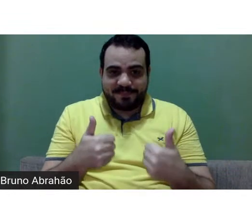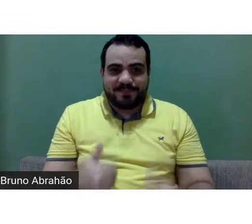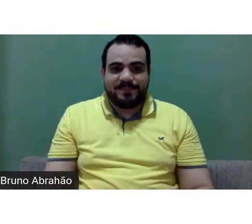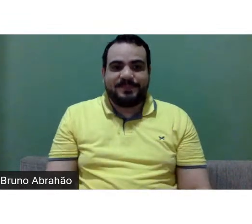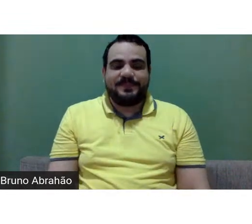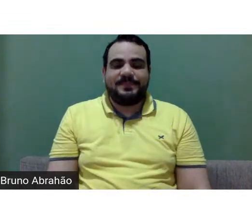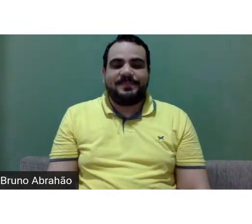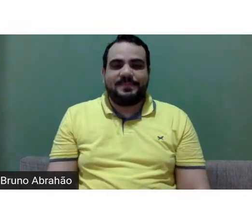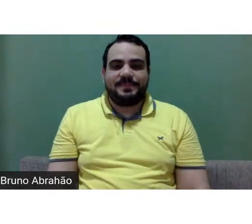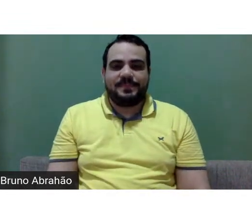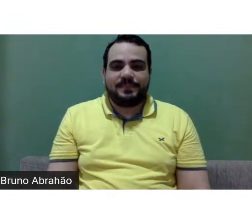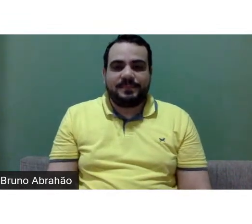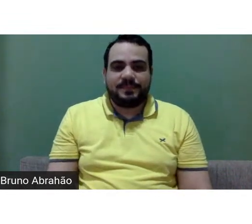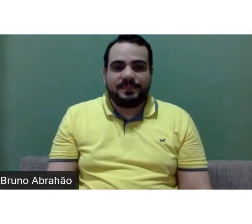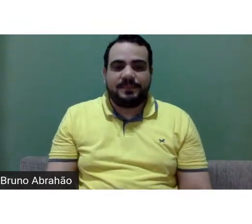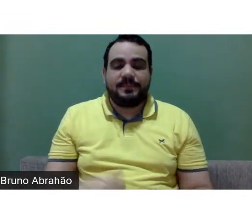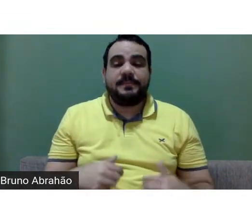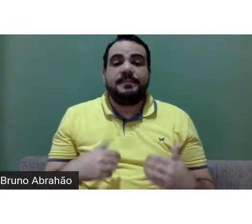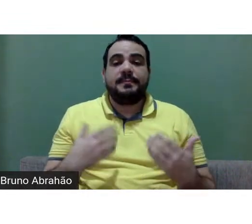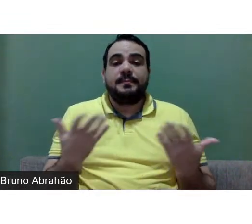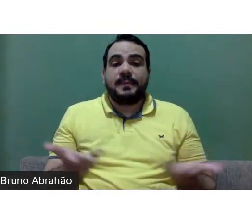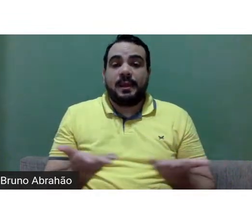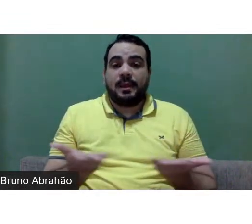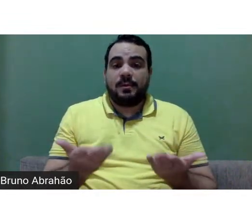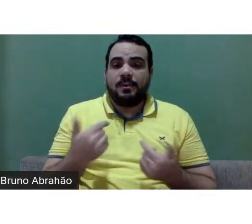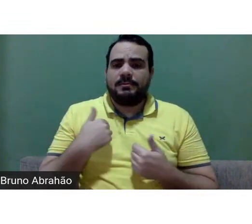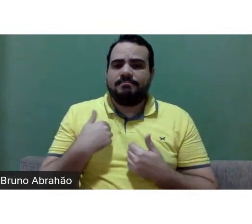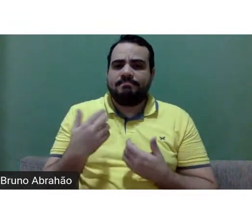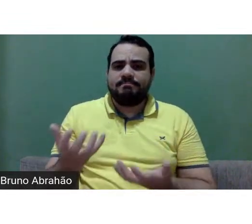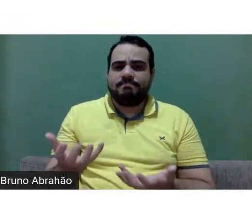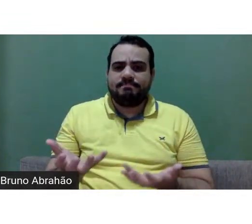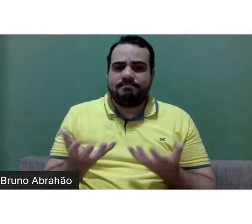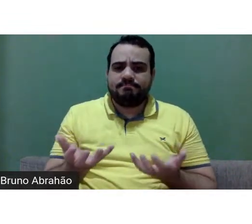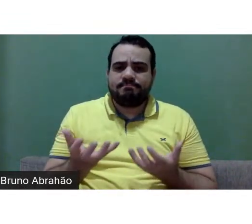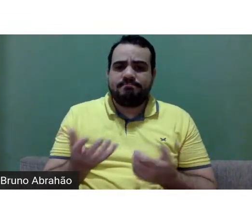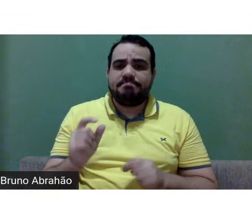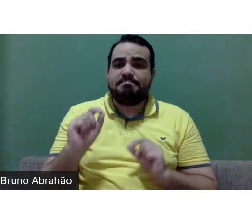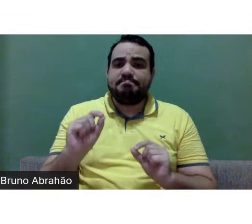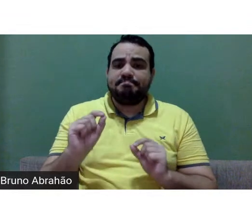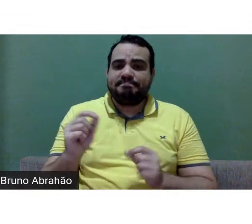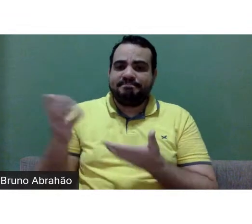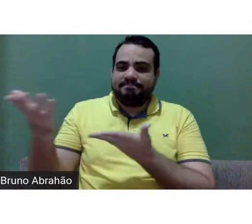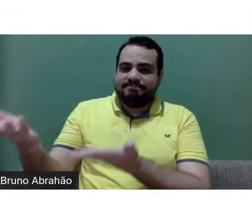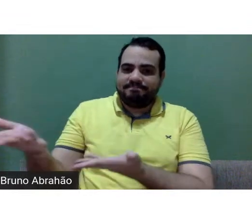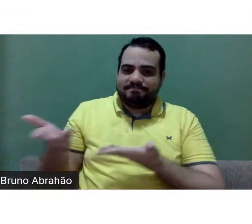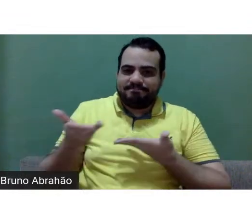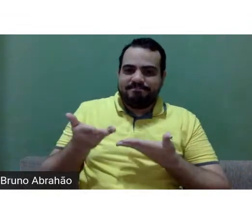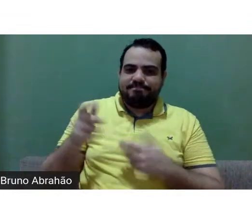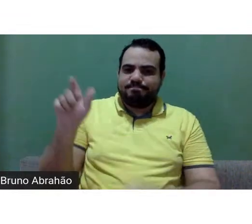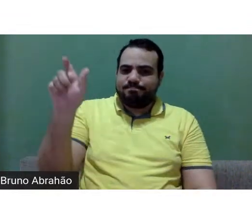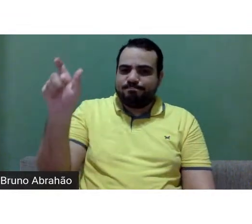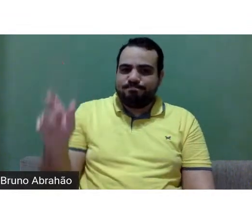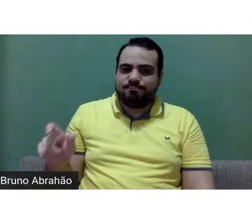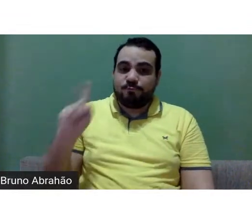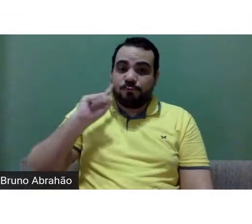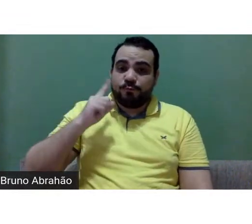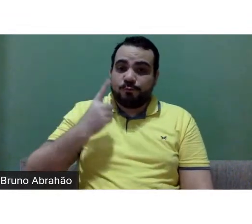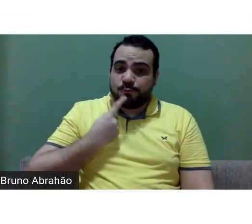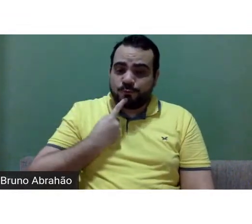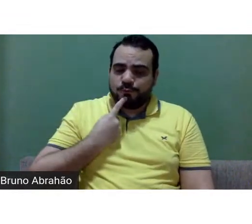Oi tá bem essa aí essa Live também está sendo transmitido através do YouTube eu